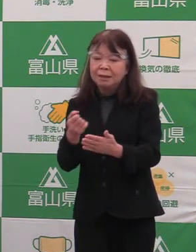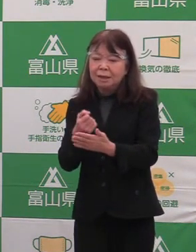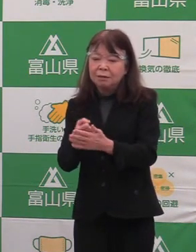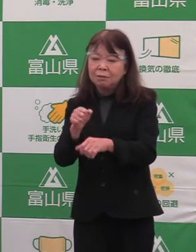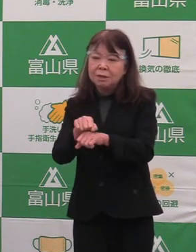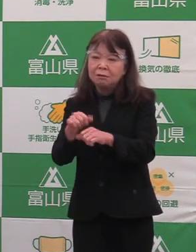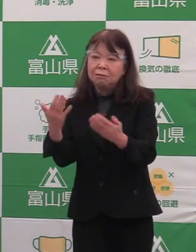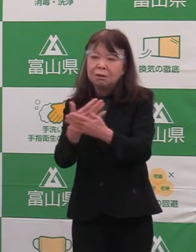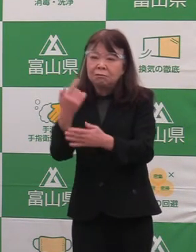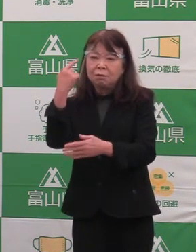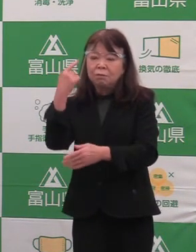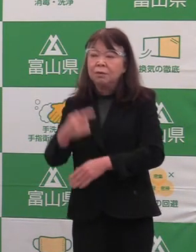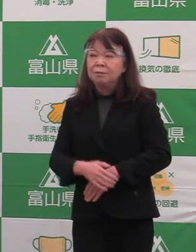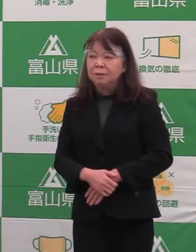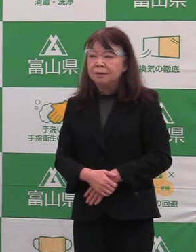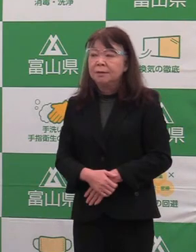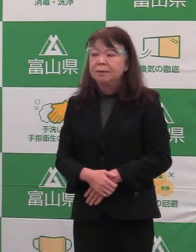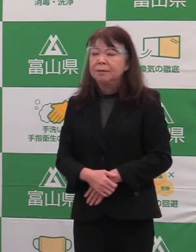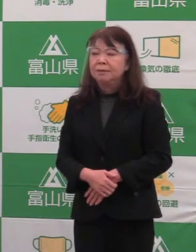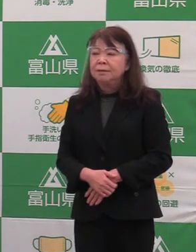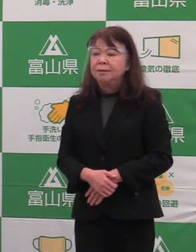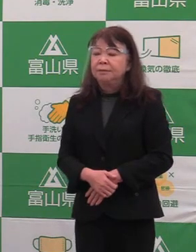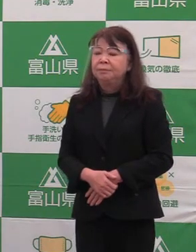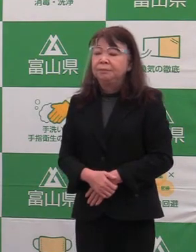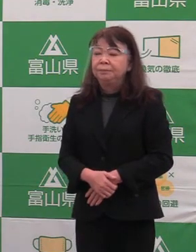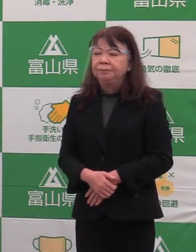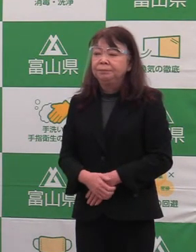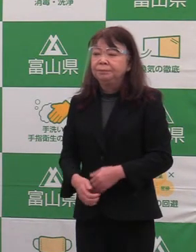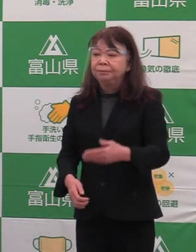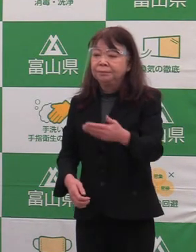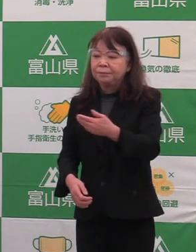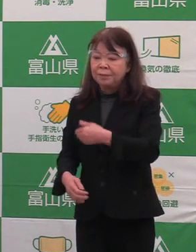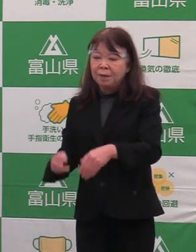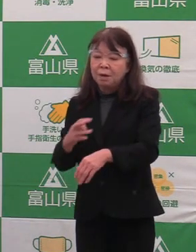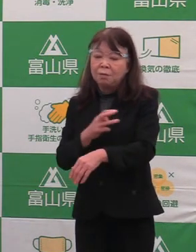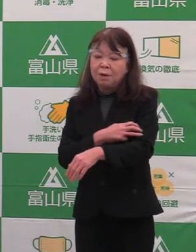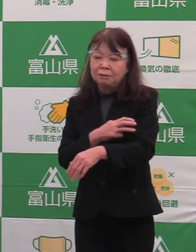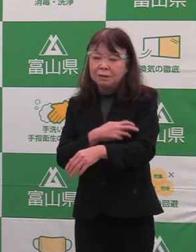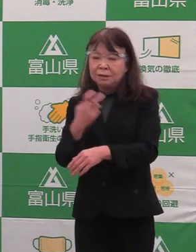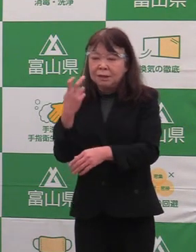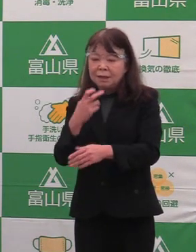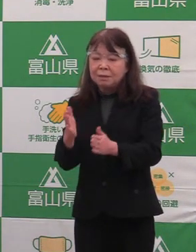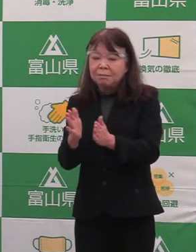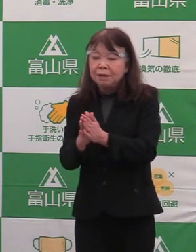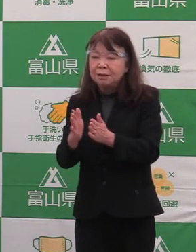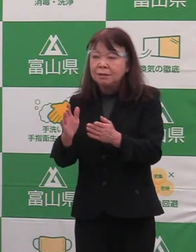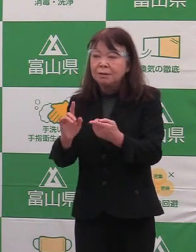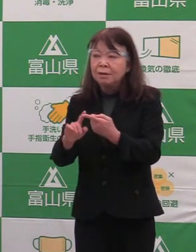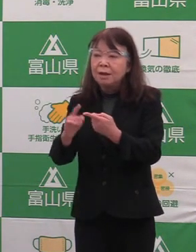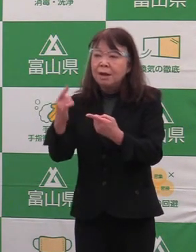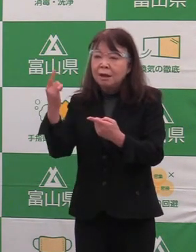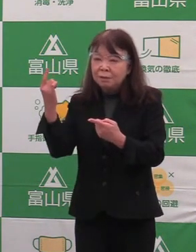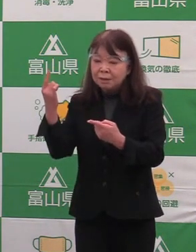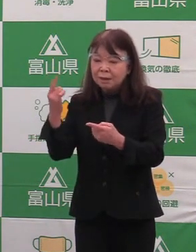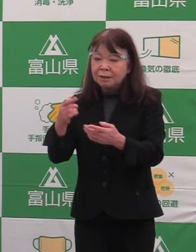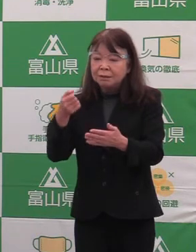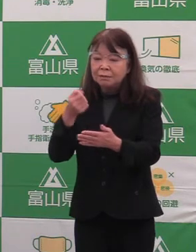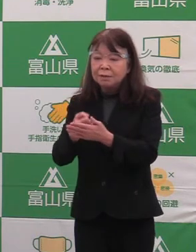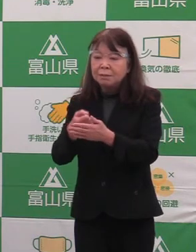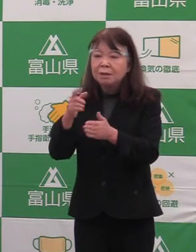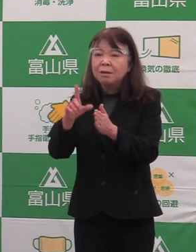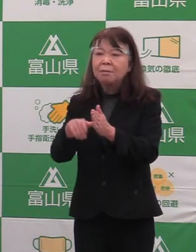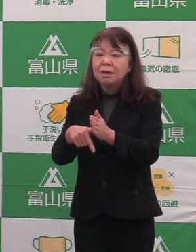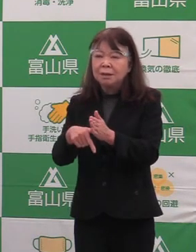なろうと思います。 そのワクチン検査パッケージ制度を適用しないということを決められた場合